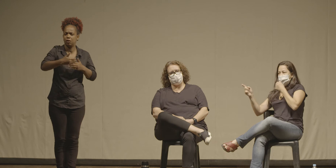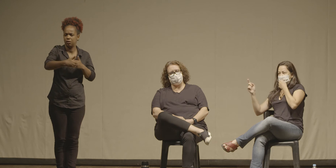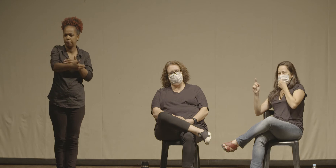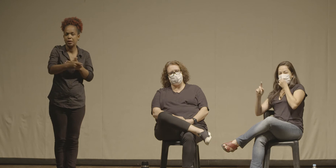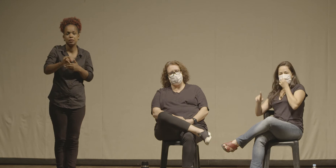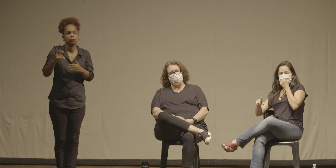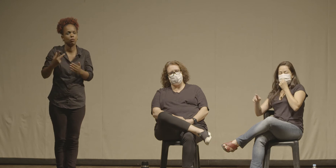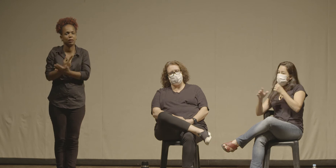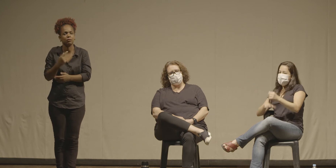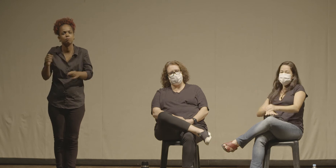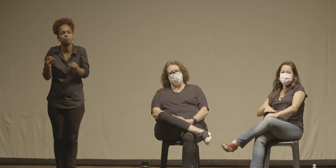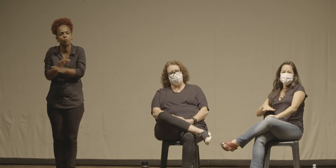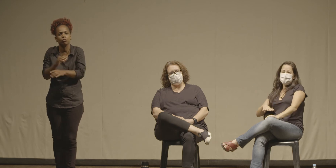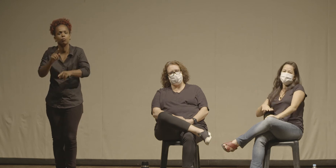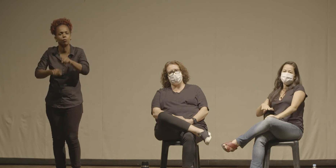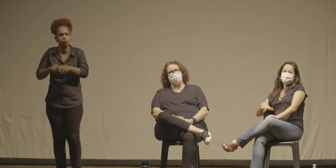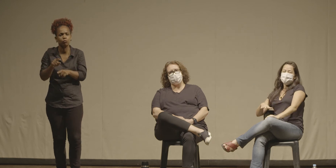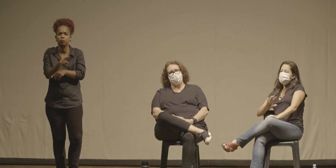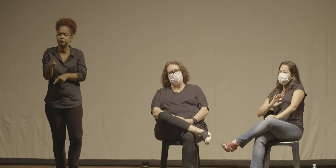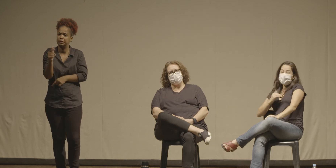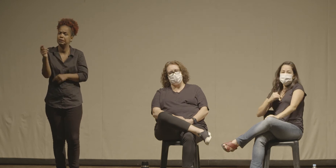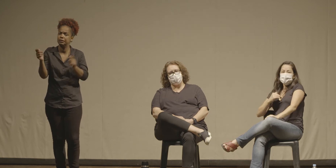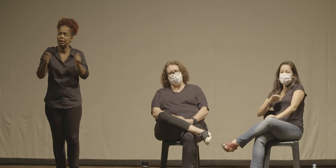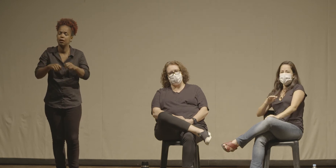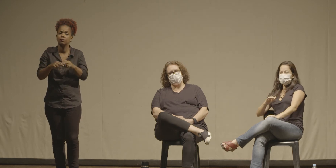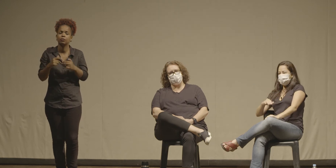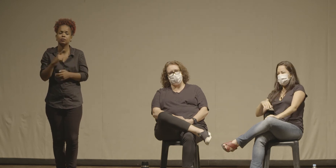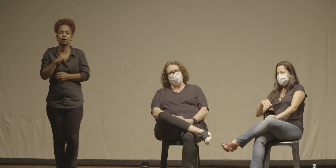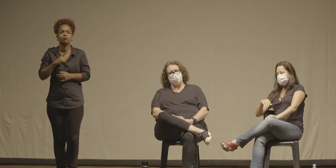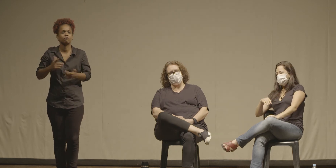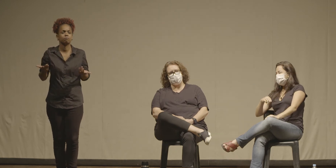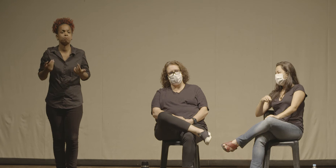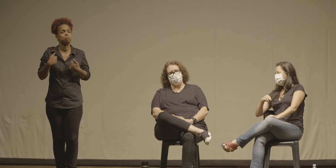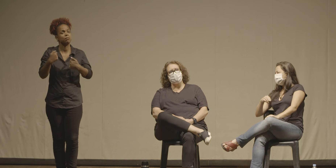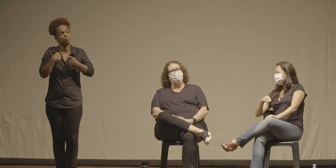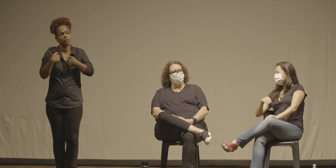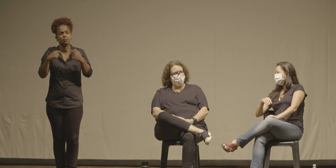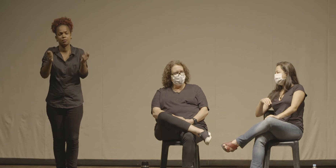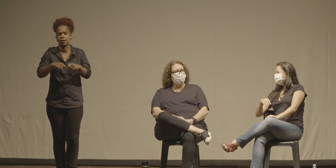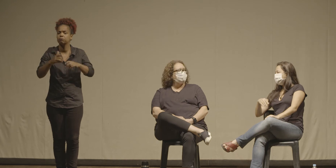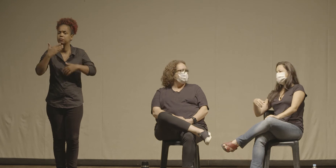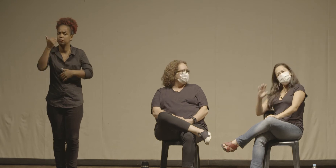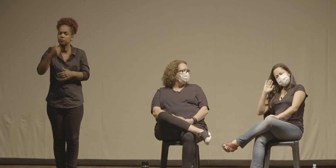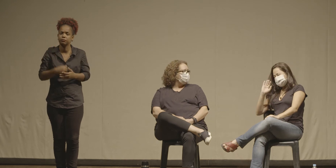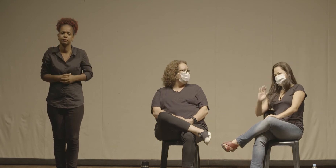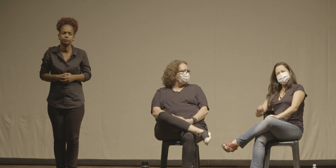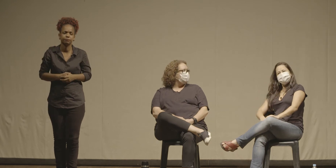não acontece para o produto, acontece para você. E isso, para mim, já faz toda a diferença.